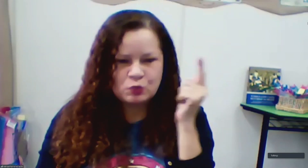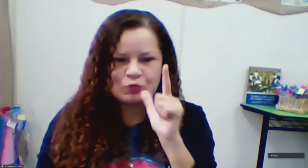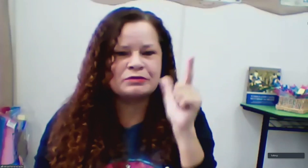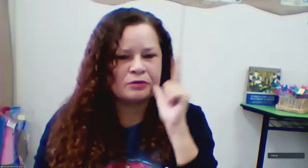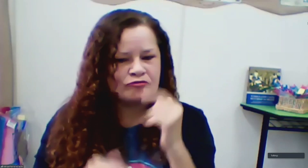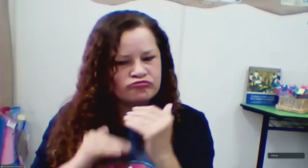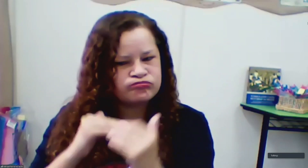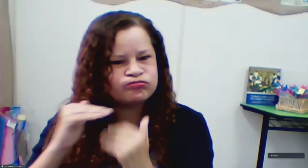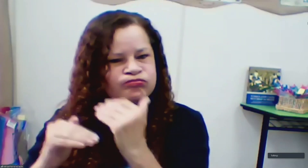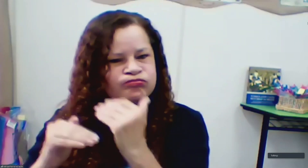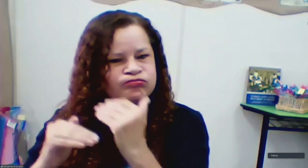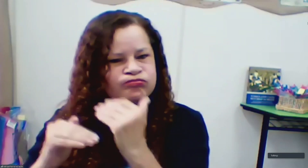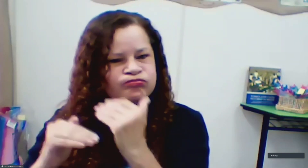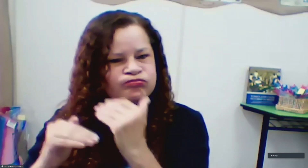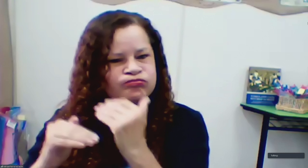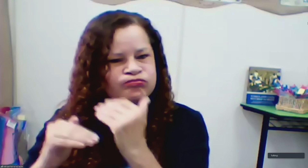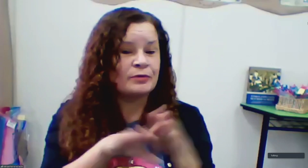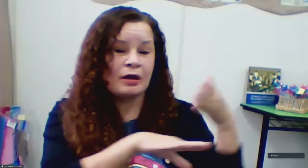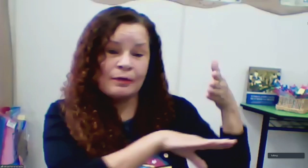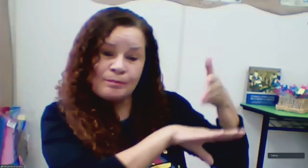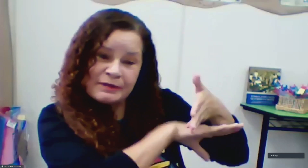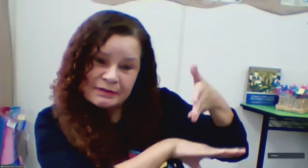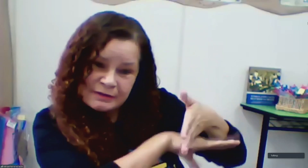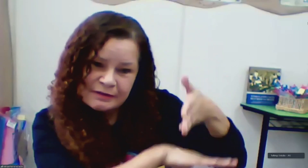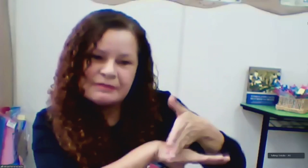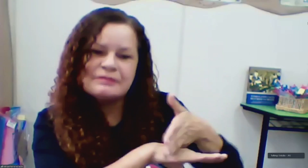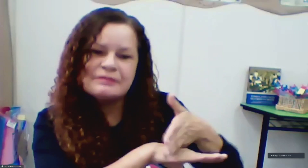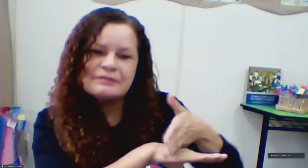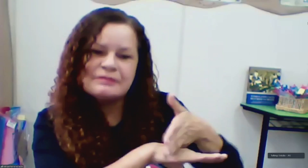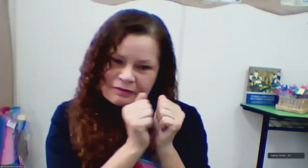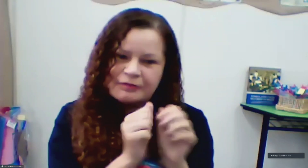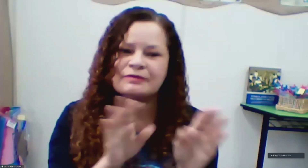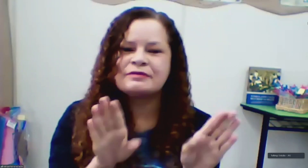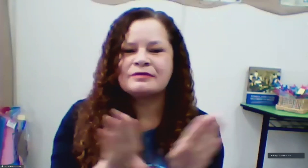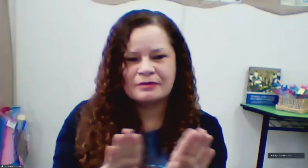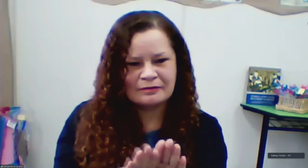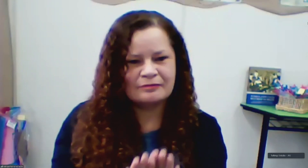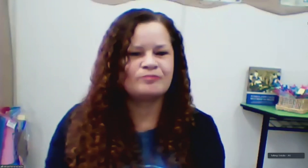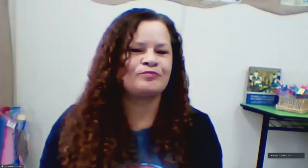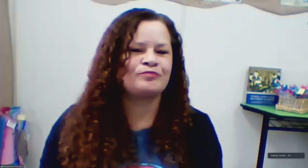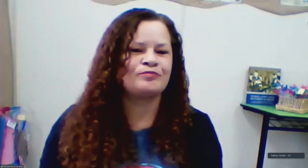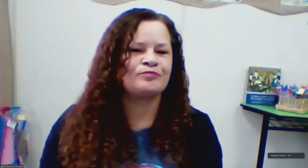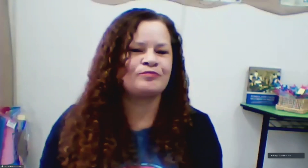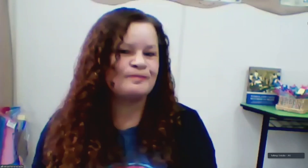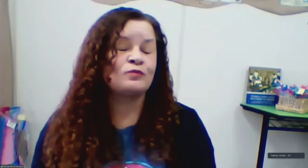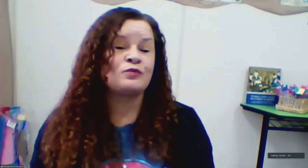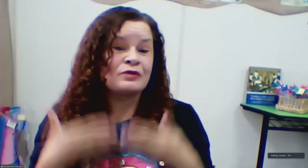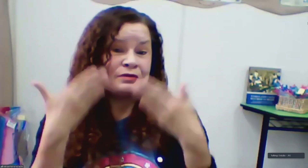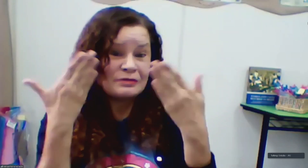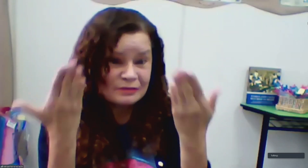se consegue, sim, um aprendizado. A participação também é muito importante.